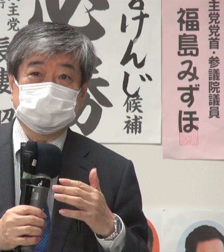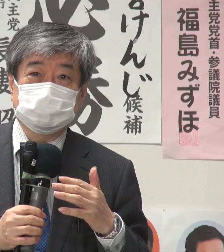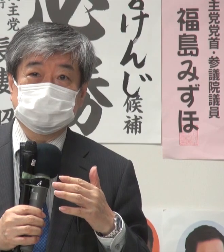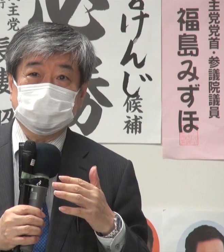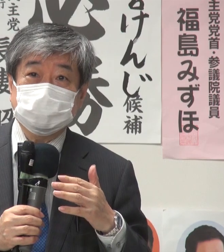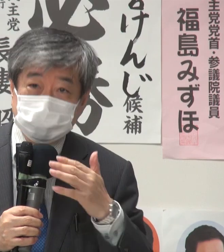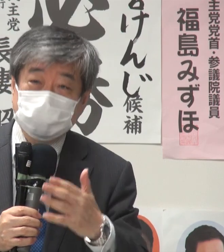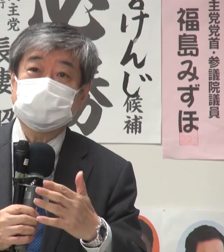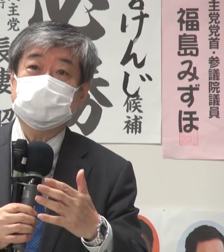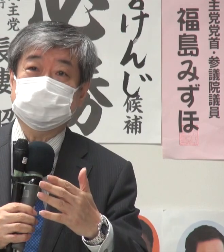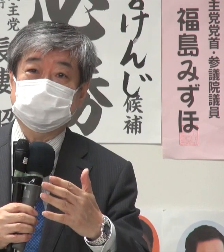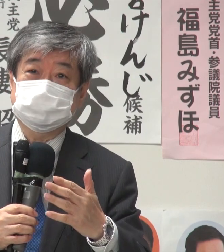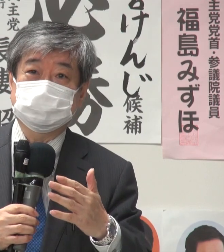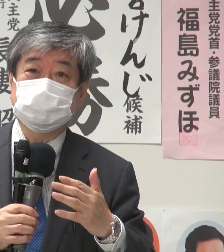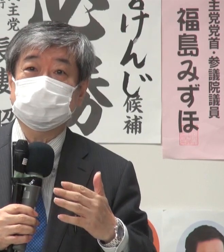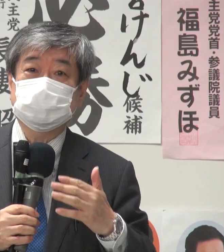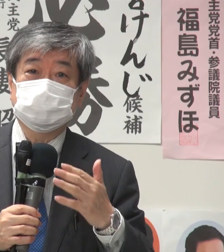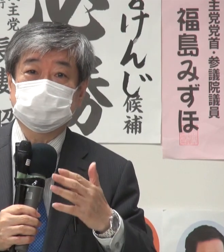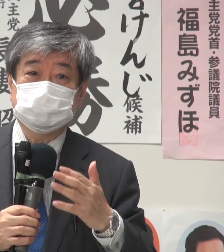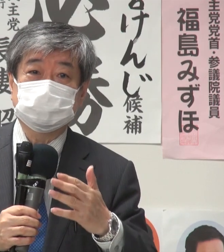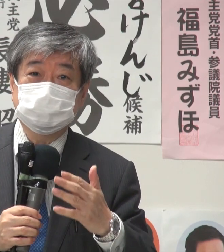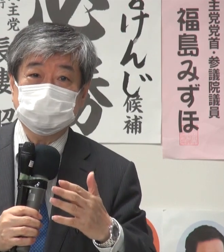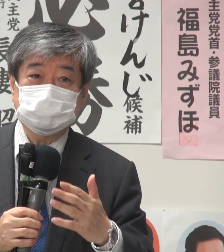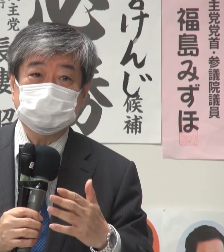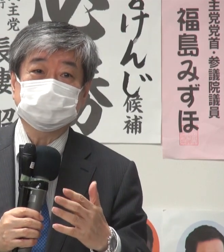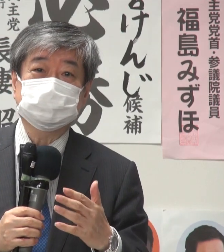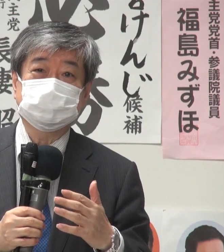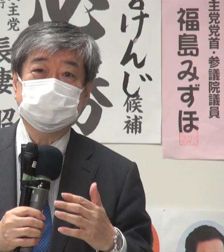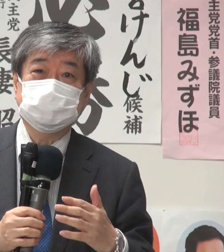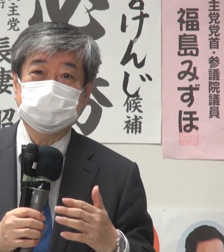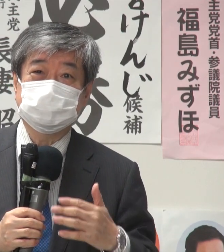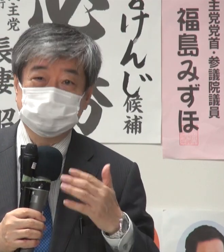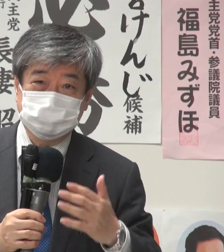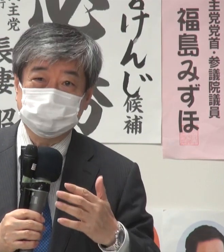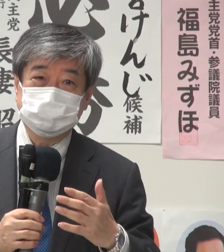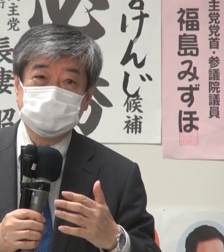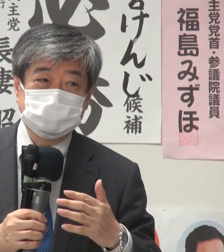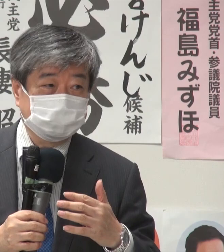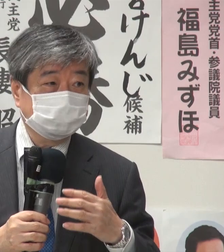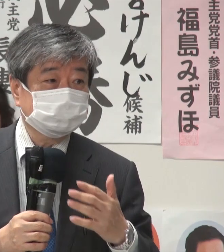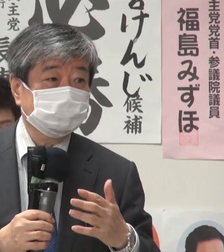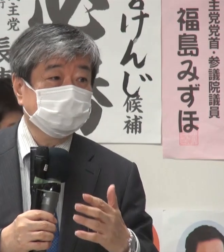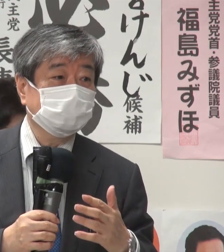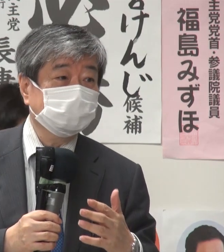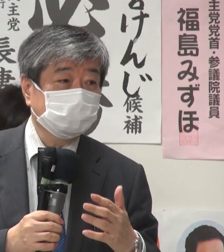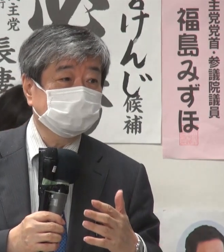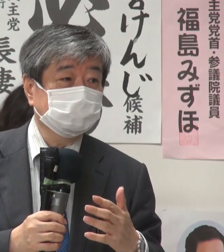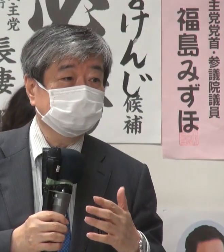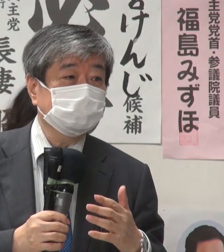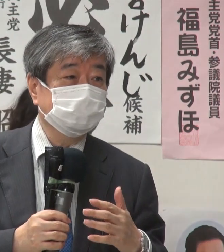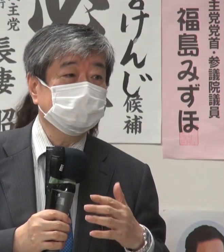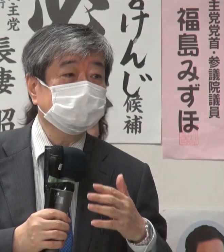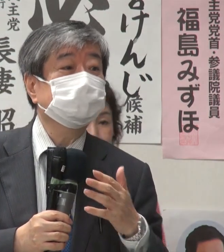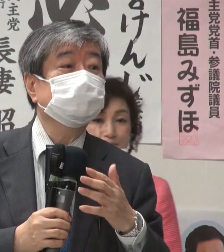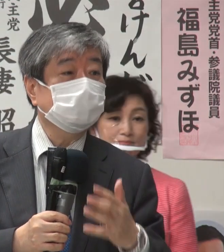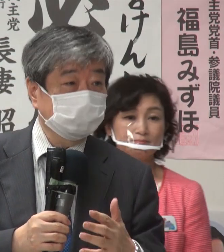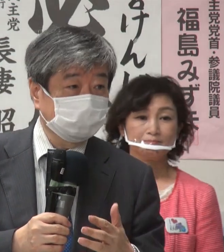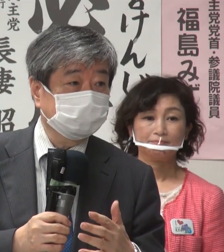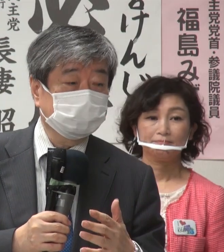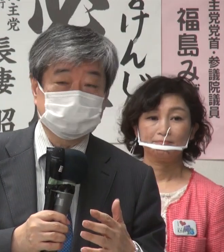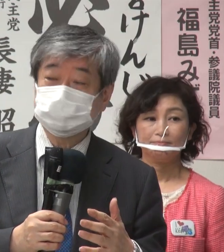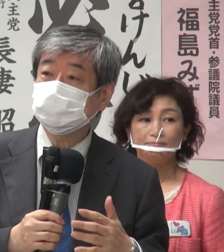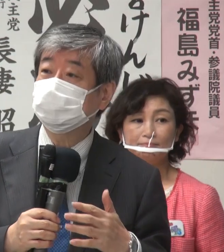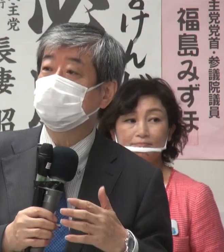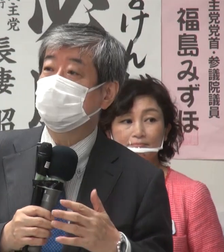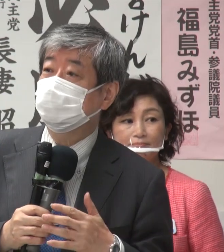その課題がはっきりした、そのコロナの下でどうやったら都民の命、 生活が守れるかということをみんな一緒に考